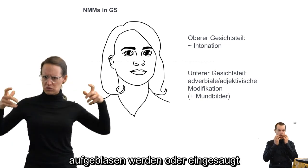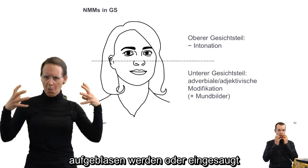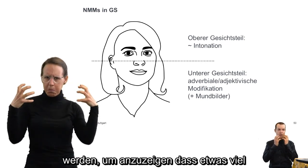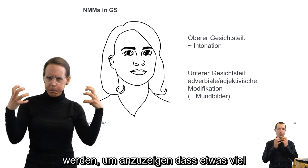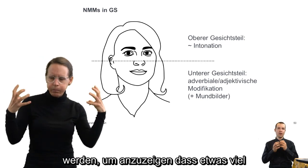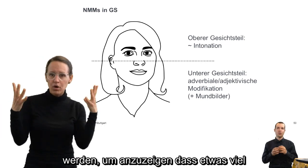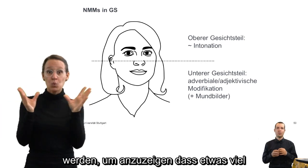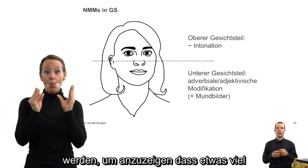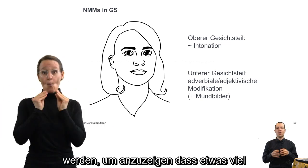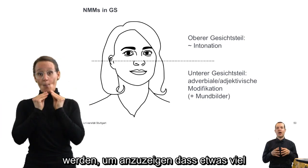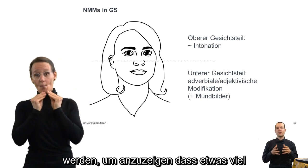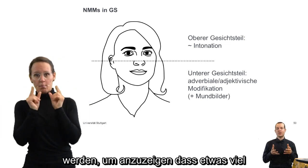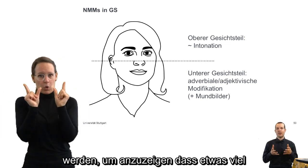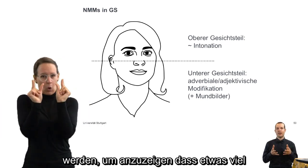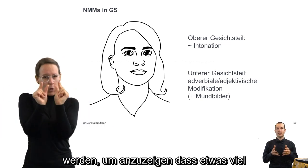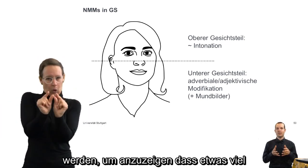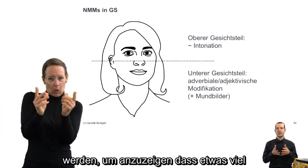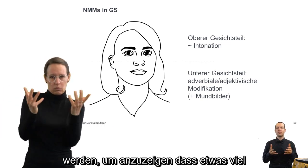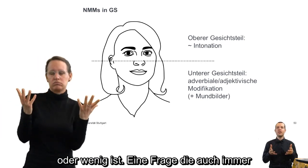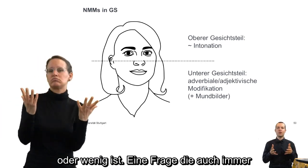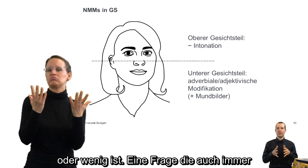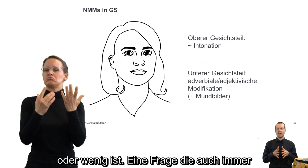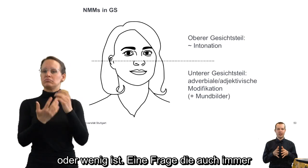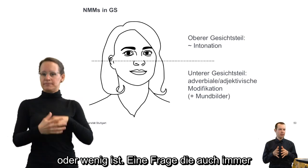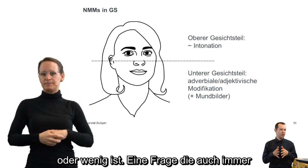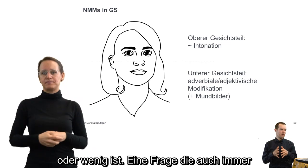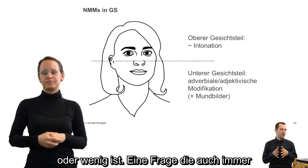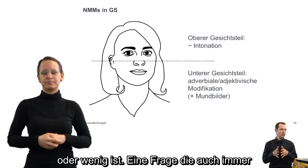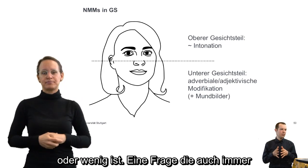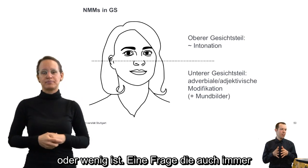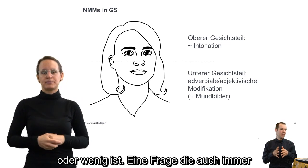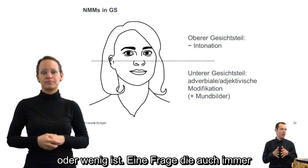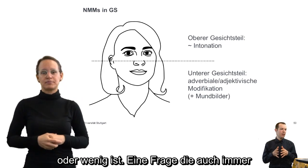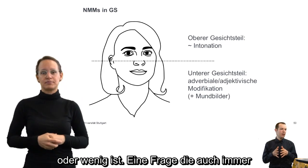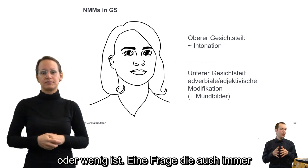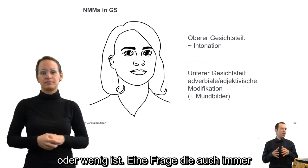oder eingesaugt werden, um anzuzeigen, dass etwas viel oder wenig ist.